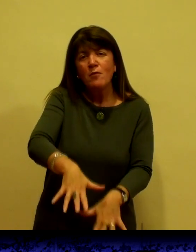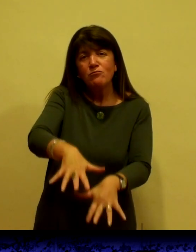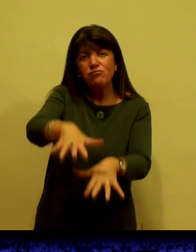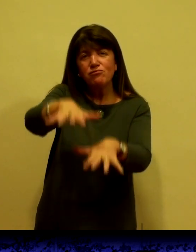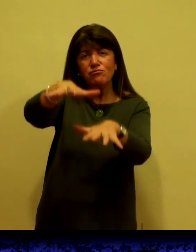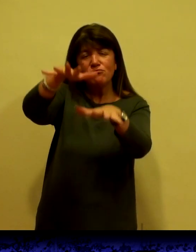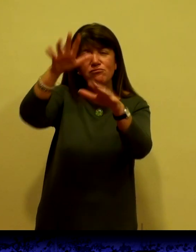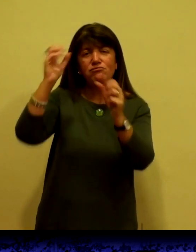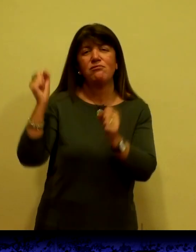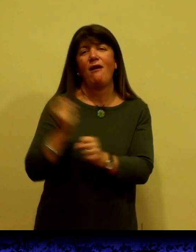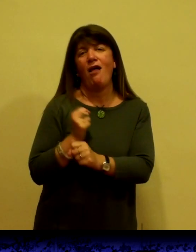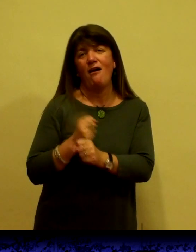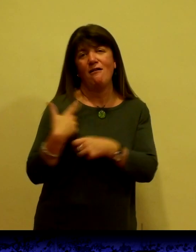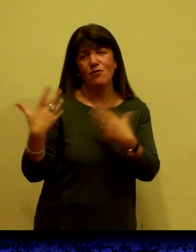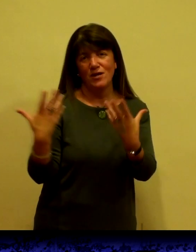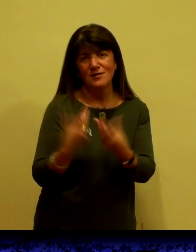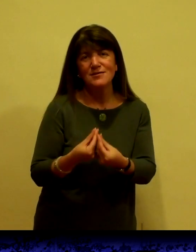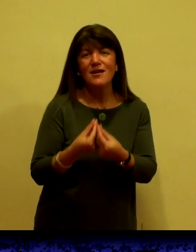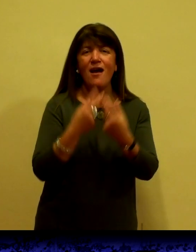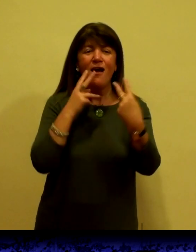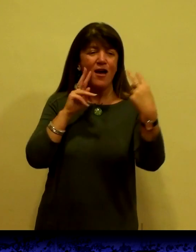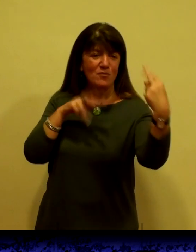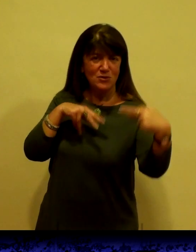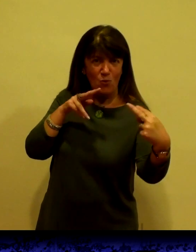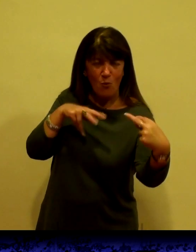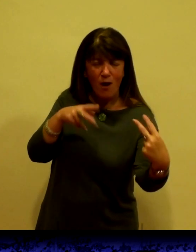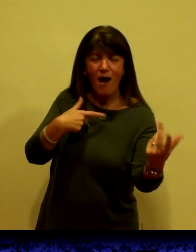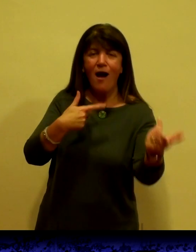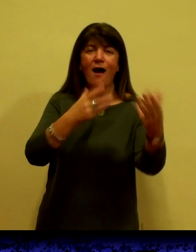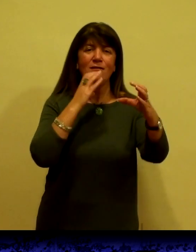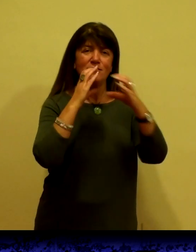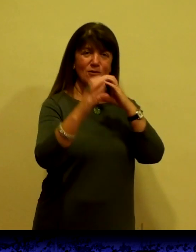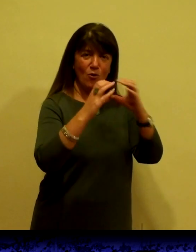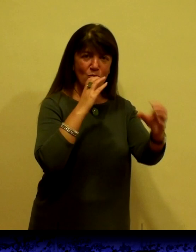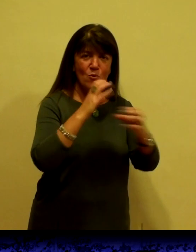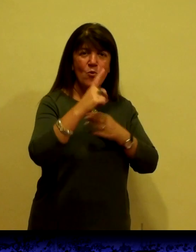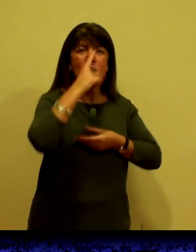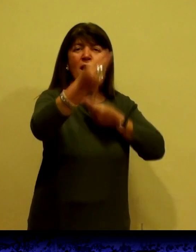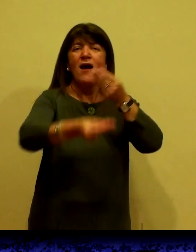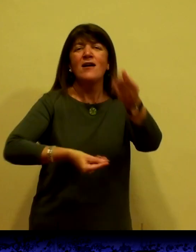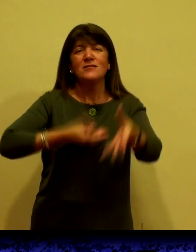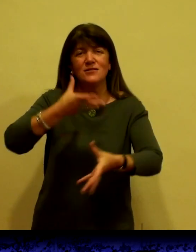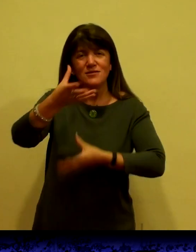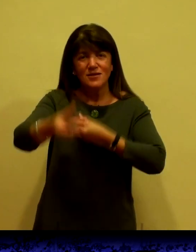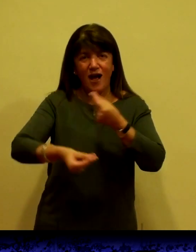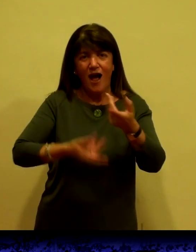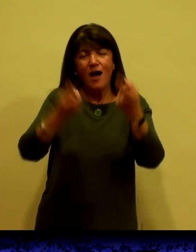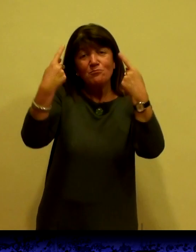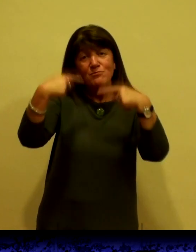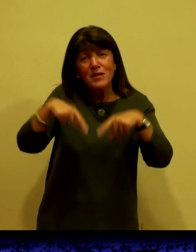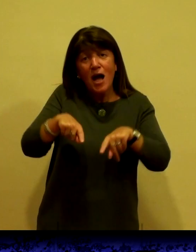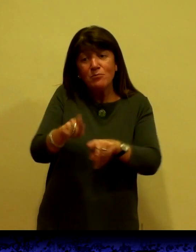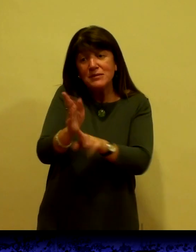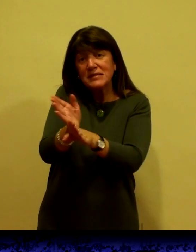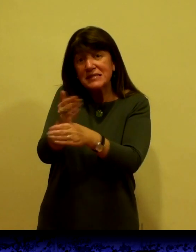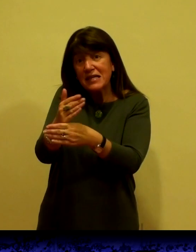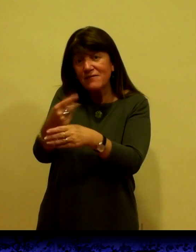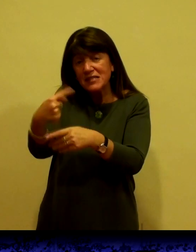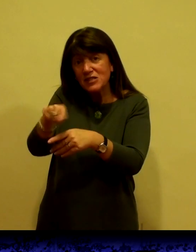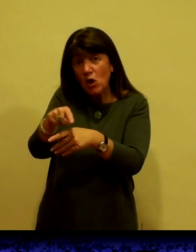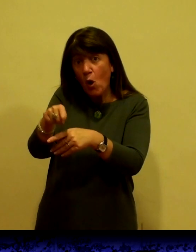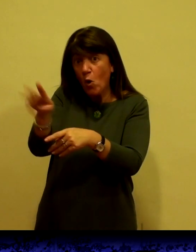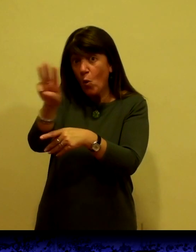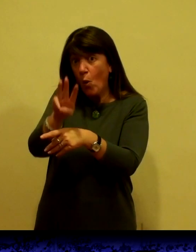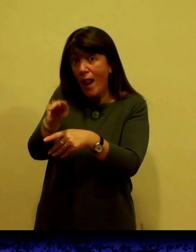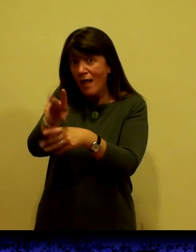conosce, si lavora insieme, ci si guarda, si comunica e si scambia, no? Quindi questa divisione qua utilizza anche gli